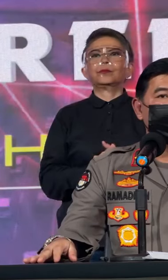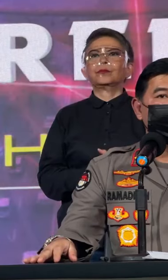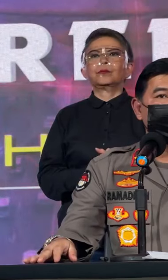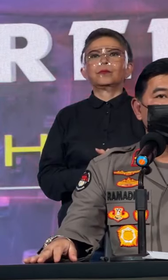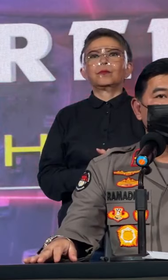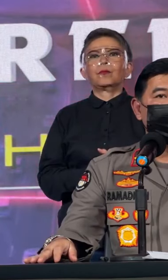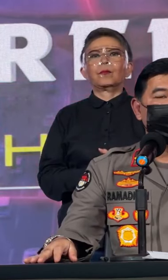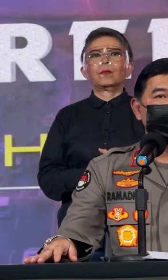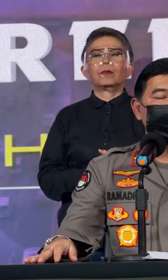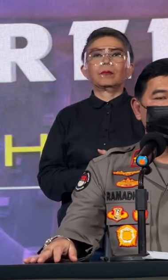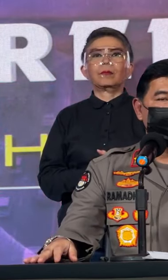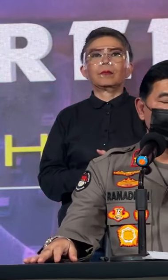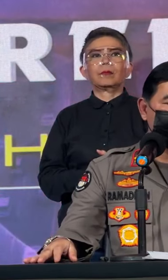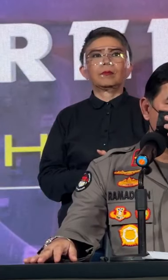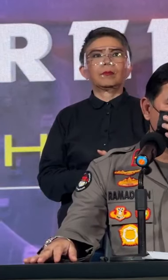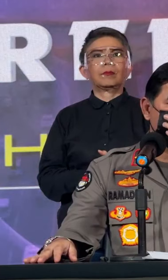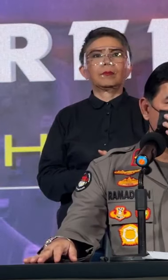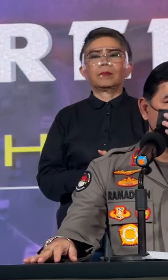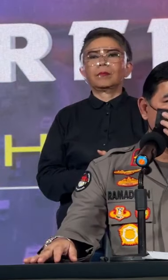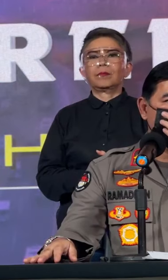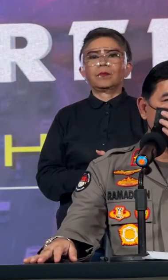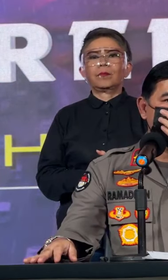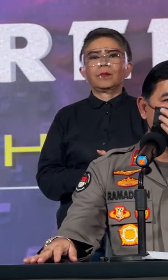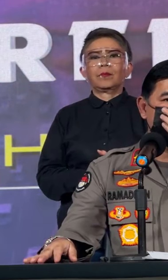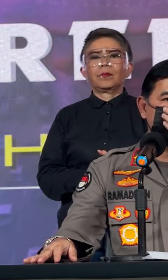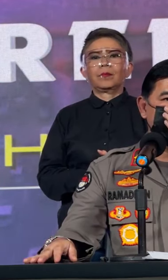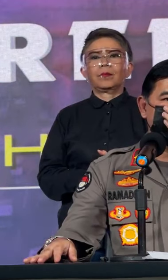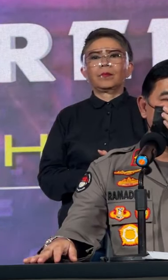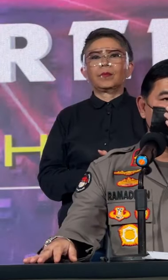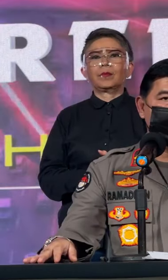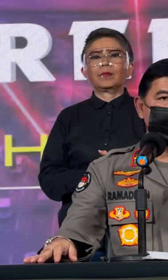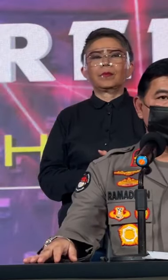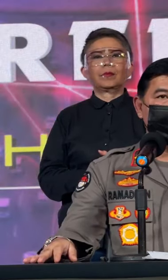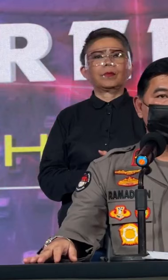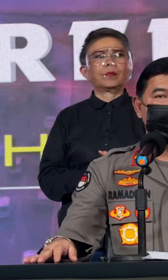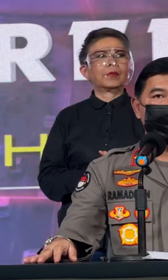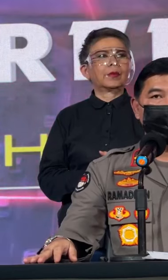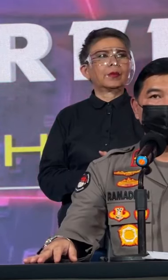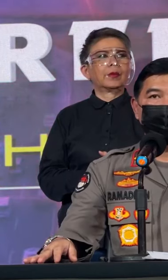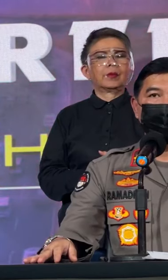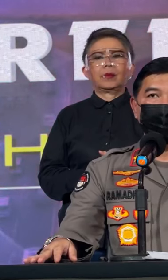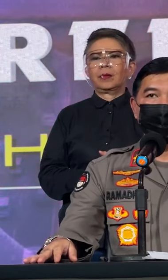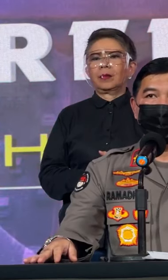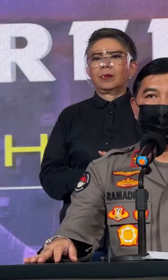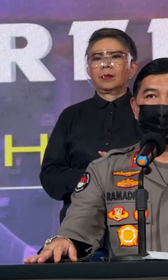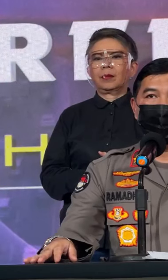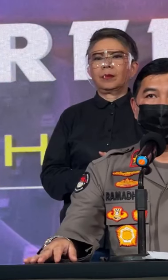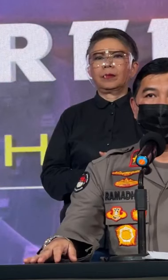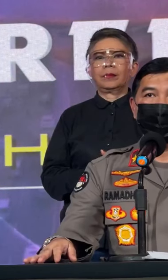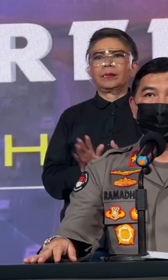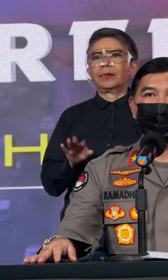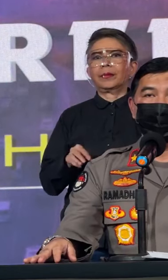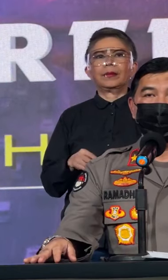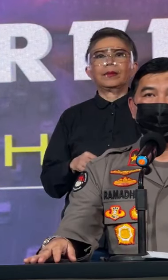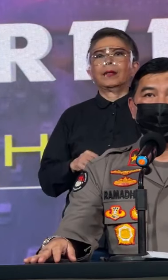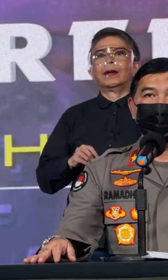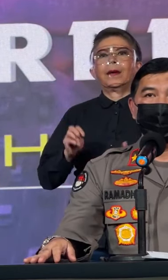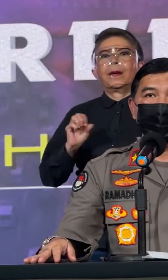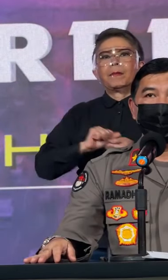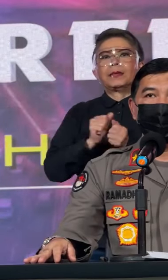Pak, tadi kan ini akan diambil alih sama Polri karena banyaknya laporan. Nah, apakah ada rencana untuk memanggil EM, Pak?